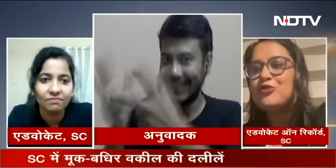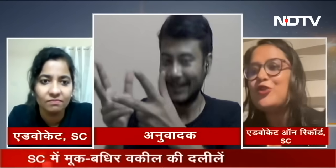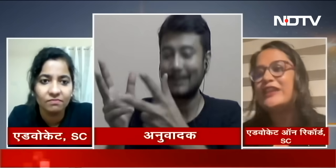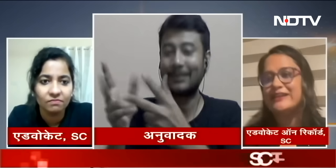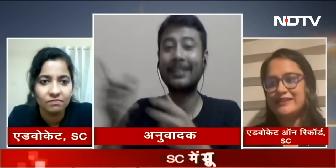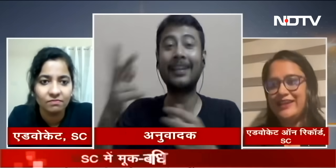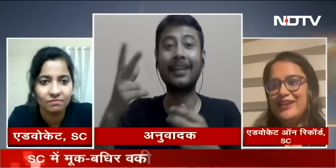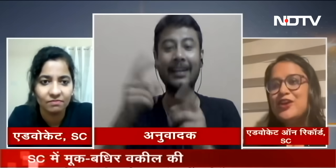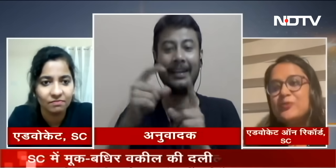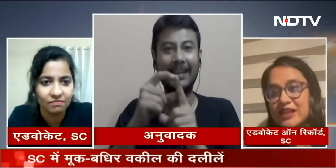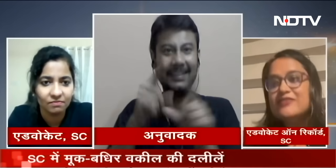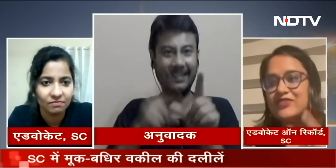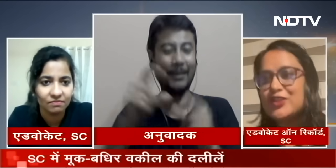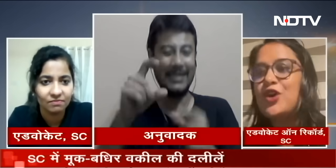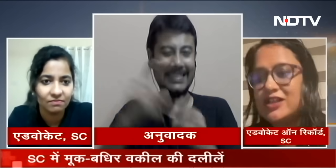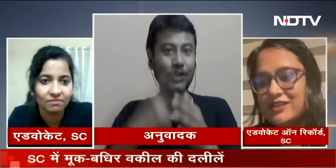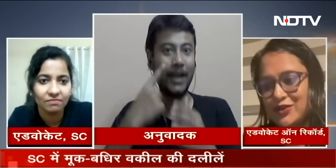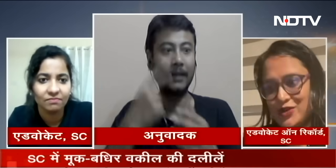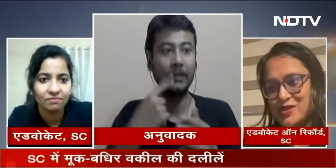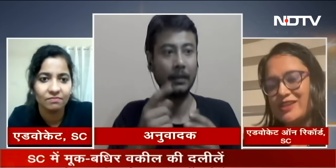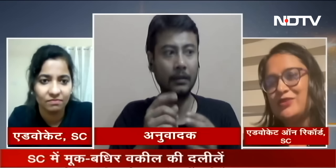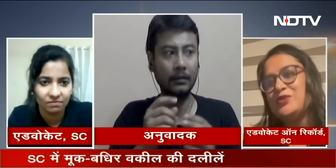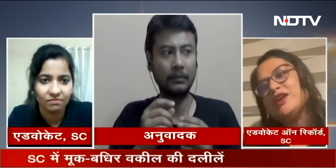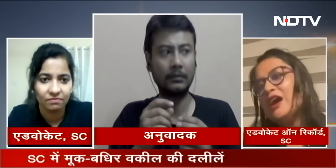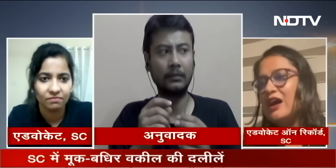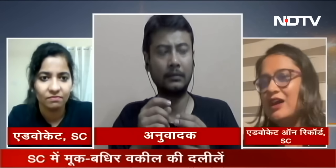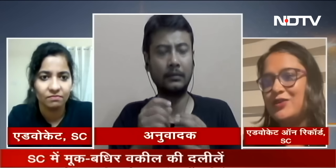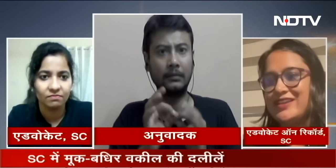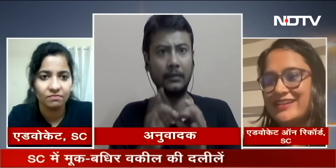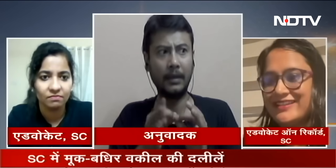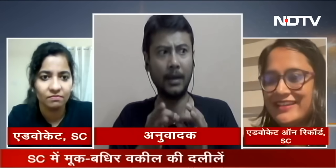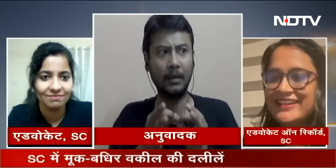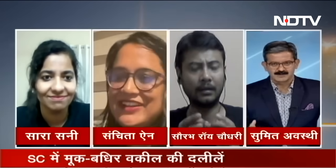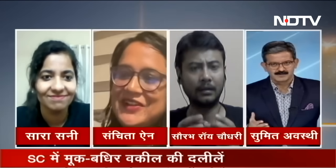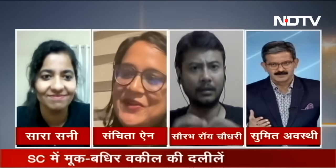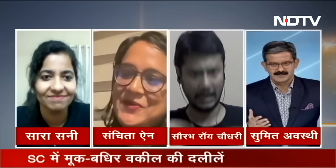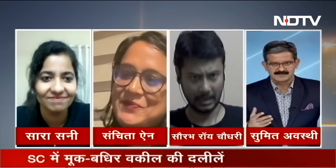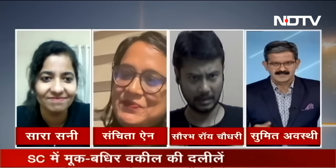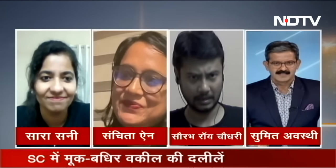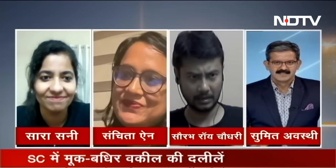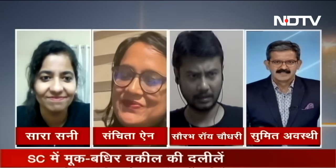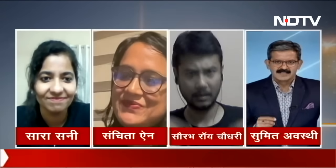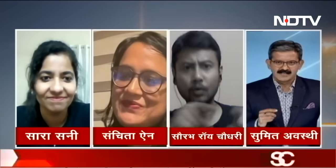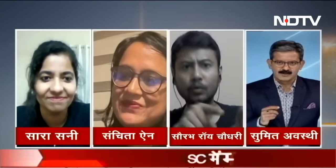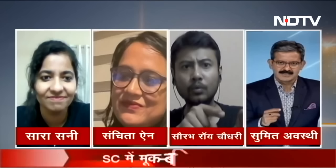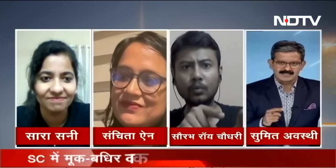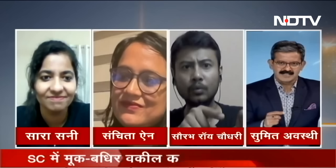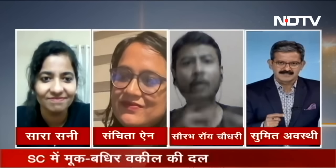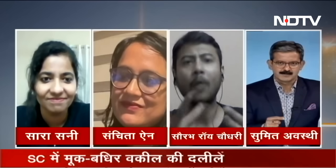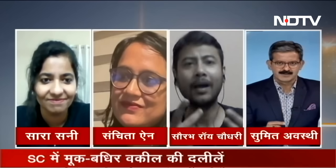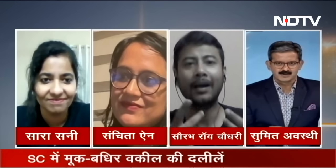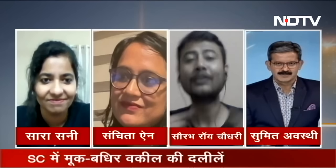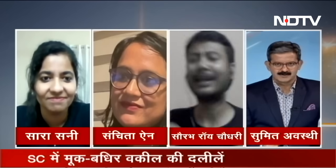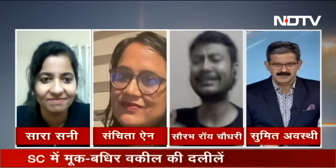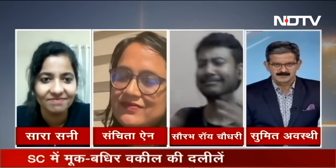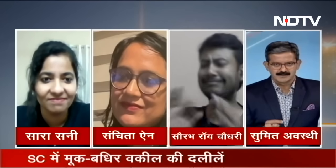हाँ है तो कोई दिक्कत नहीं। तो मैंने कहा नहीं, वीडियो ऑन करना। हैट्स तो ऑफ टू उन्होंने यू, कहा हैट्स ऑफ टू हिम, हैट्स ऑफ टू सारा। एक क्वेश्चन सारा से